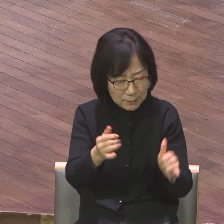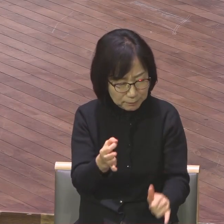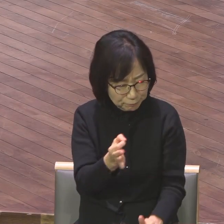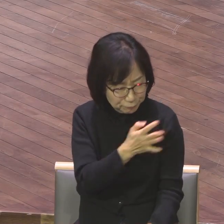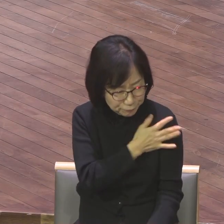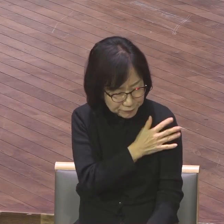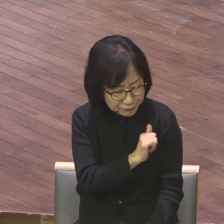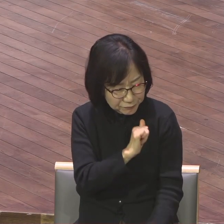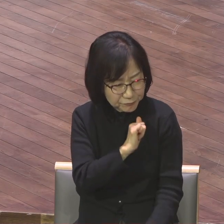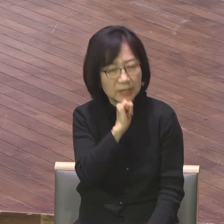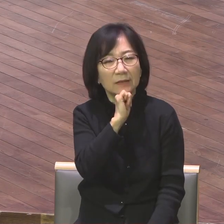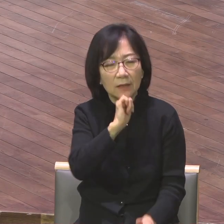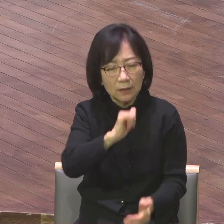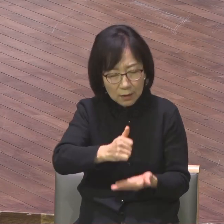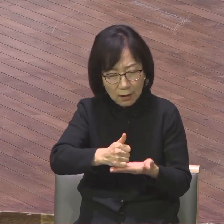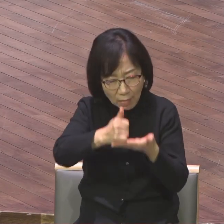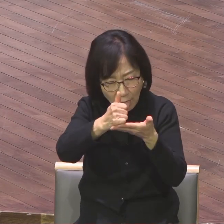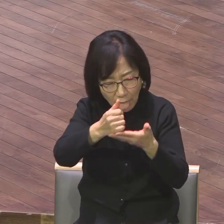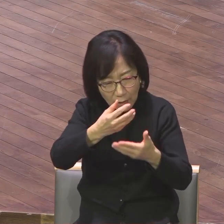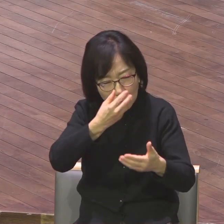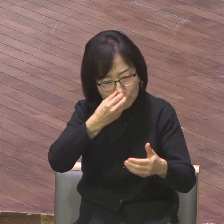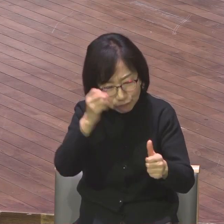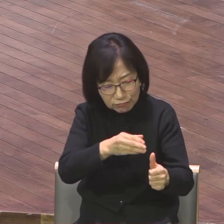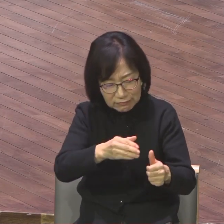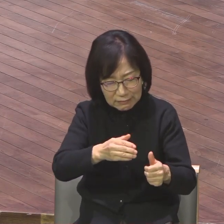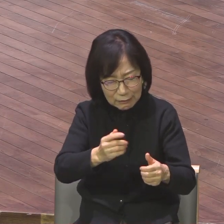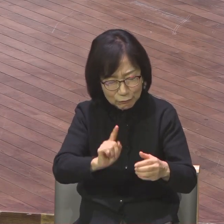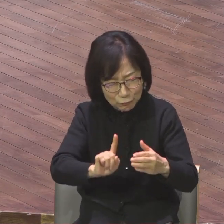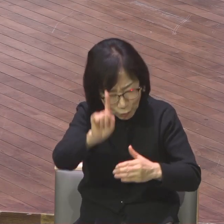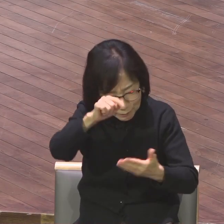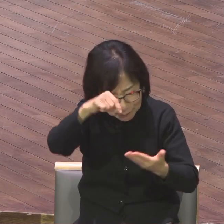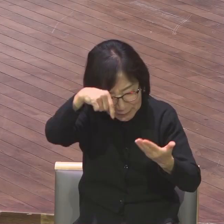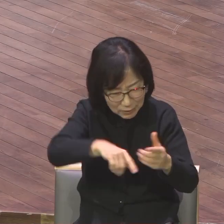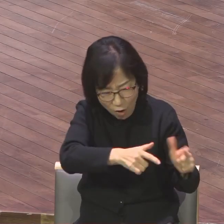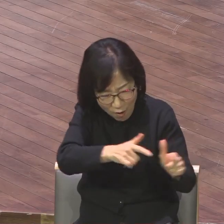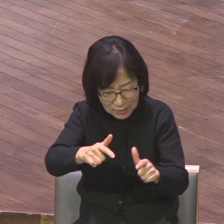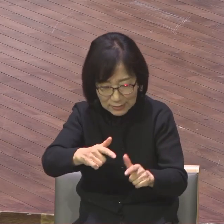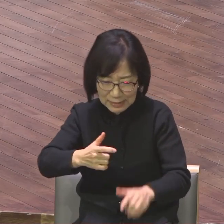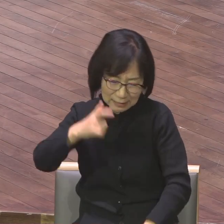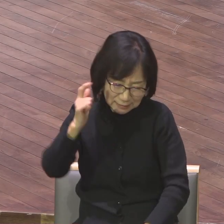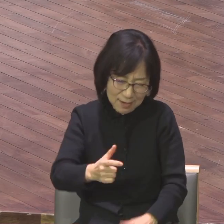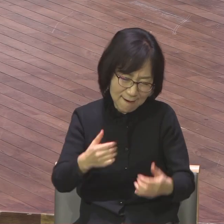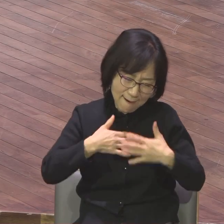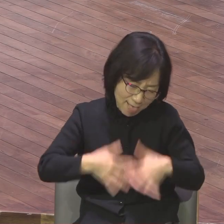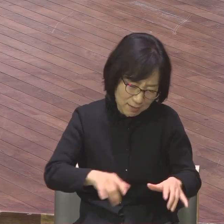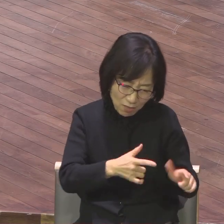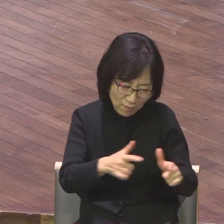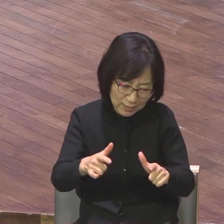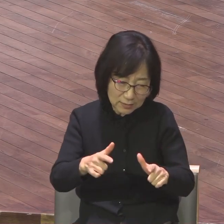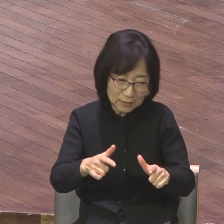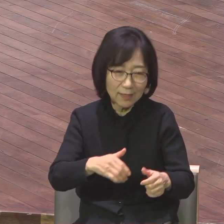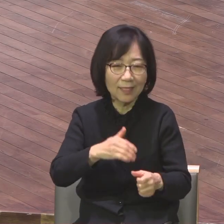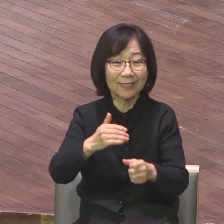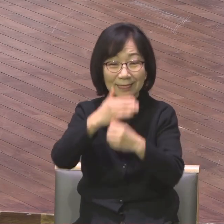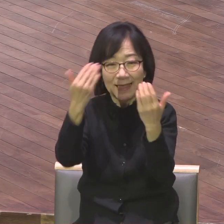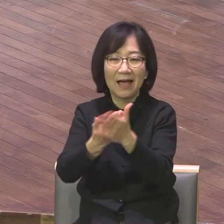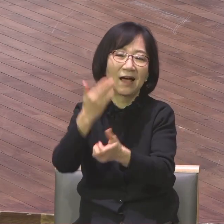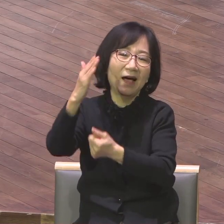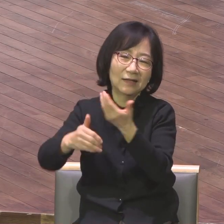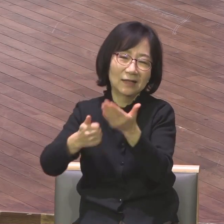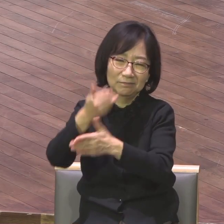귀하게 하고 천하게 하고 높게 하고 낮게 하고 강하게 하고 약하게 하고 주의 손에